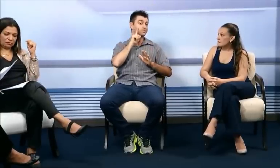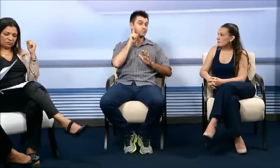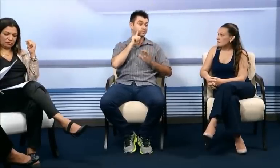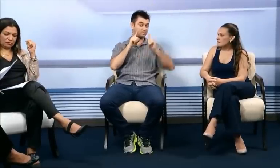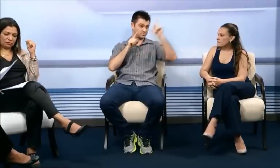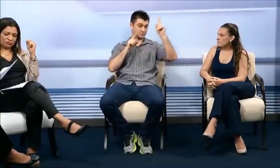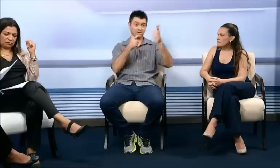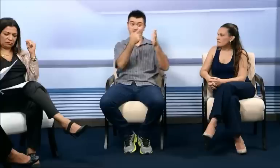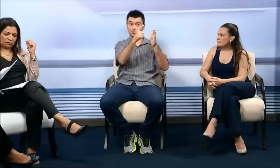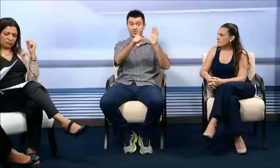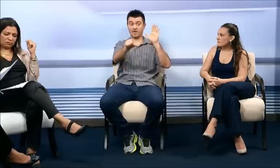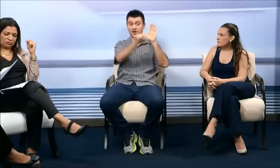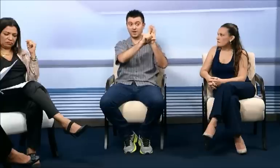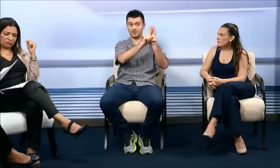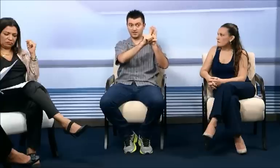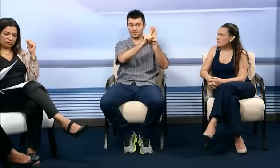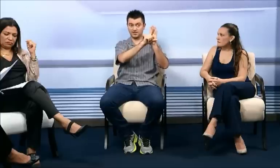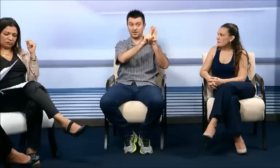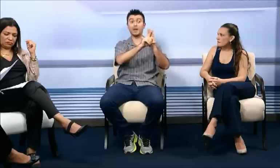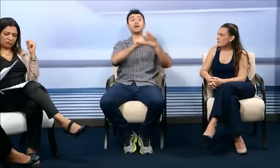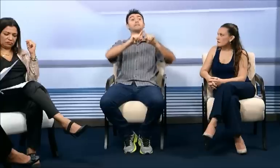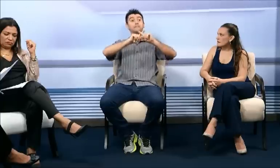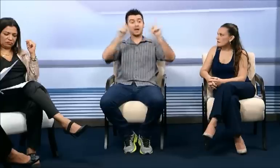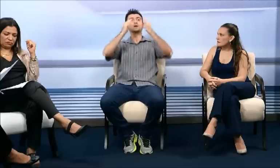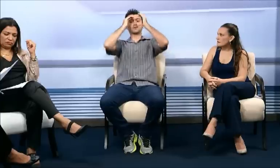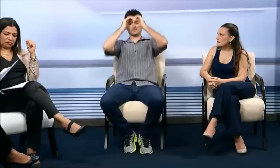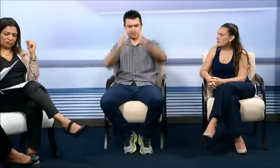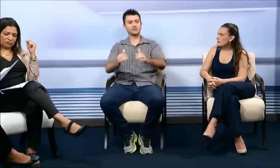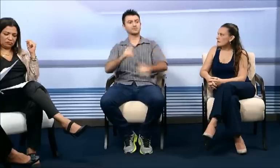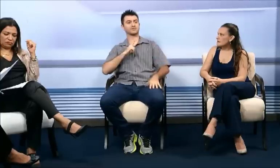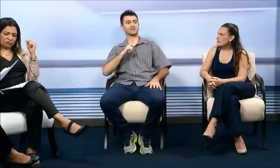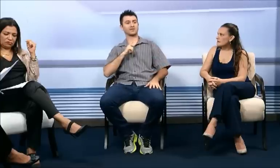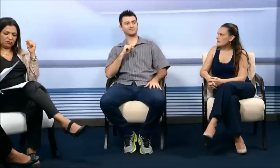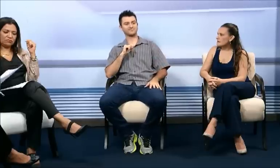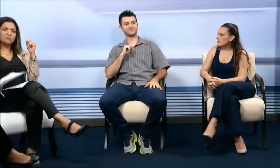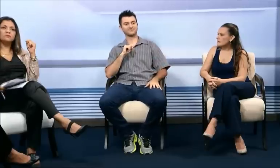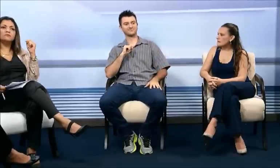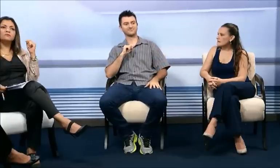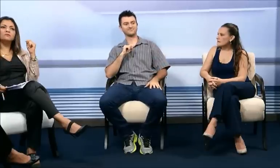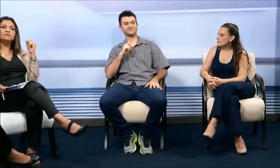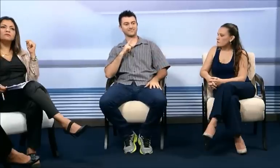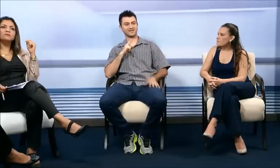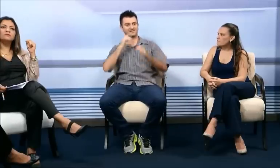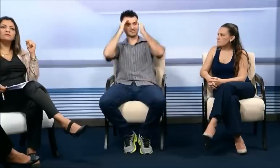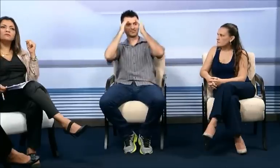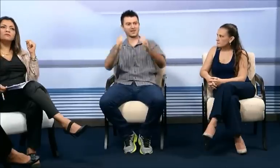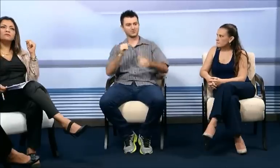Agora, lá nos Estados Unidos, não tem essa lei, não existe lei lá. Mas as pessoas respeitam.